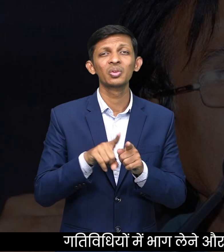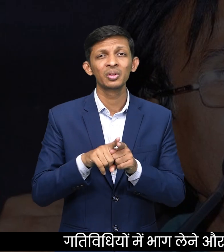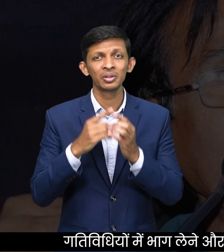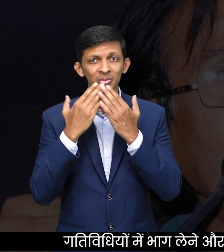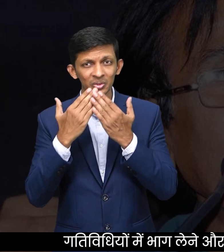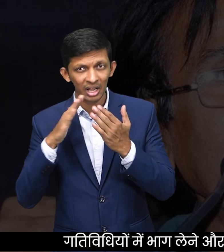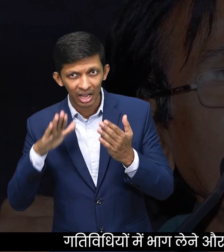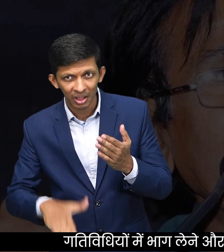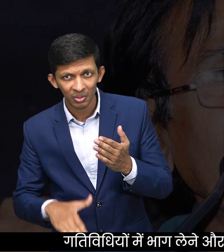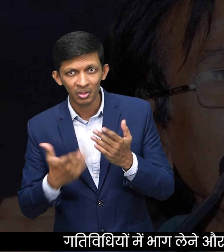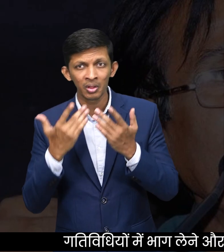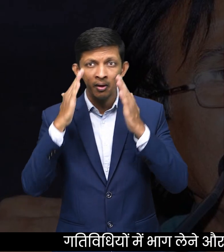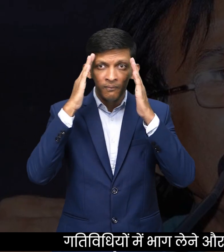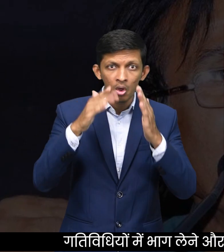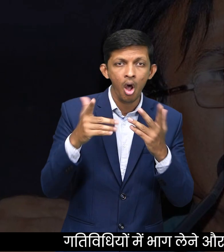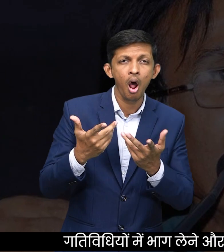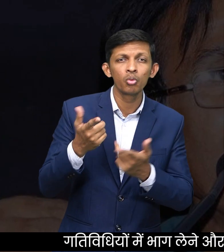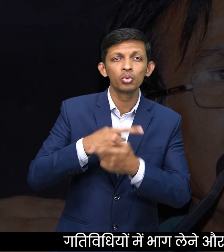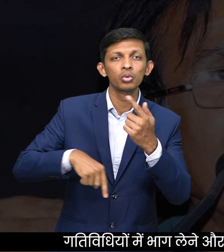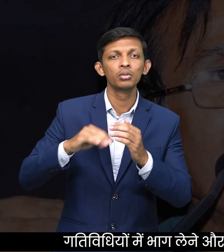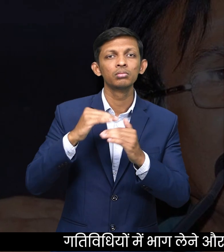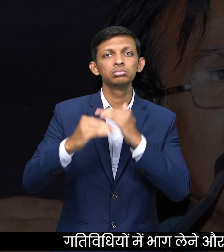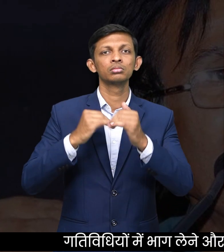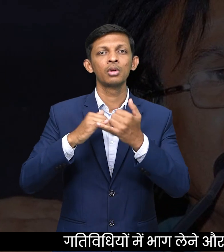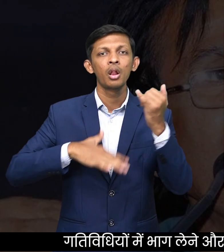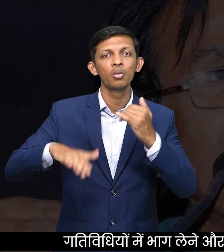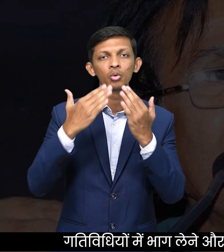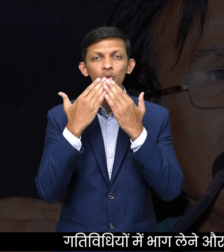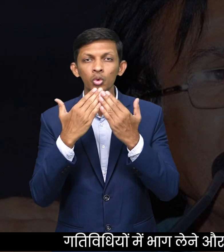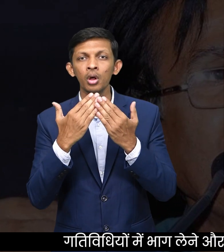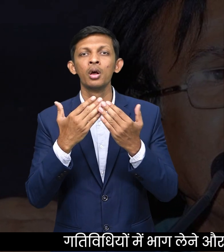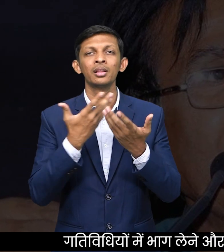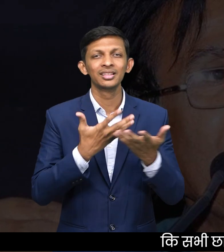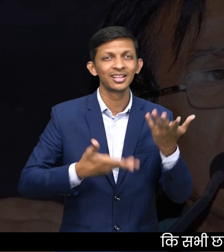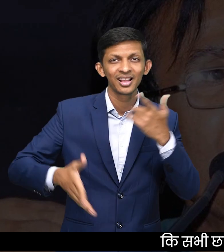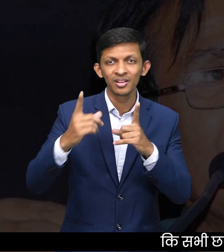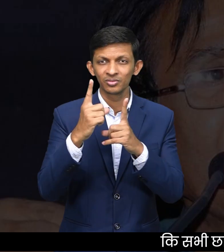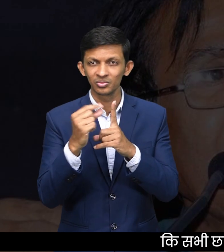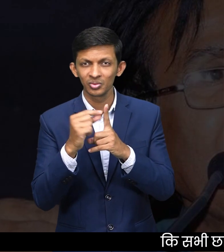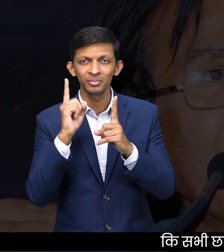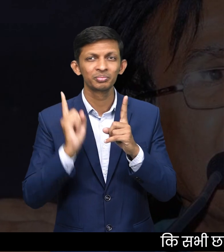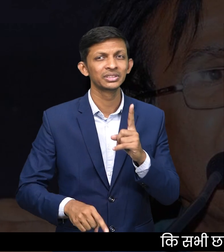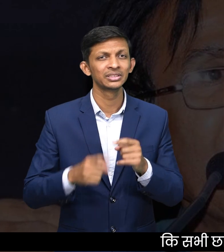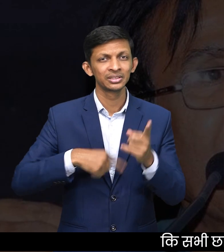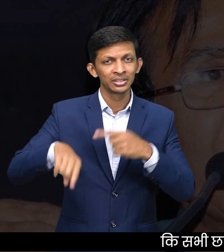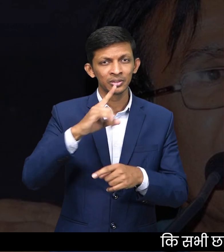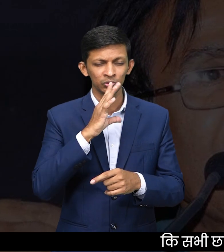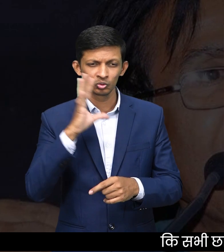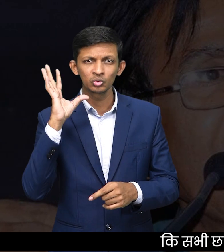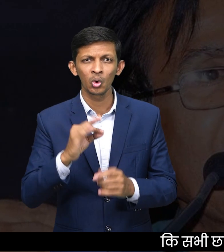भाग लेने और यह सुनिश्चित करने के लिए प्रोत्साहन करते हैं कि सभी छात्रों को एक साथ